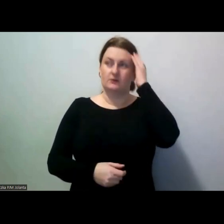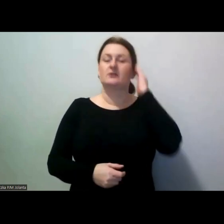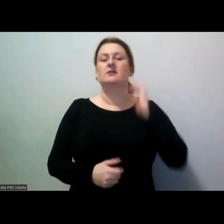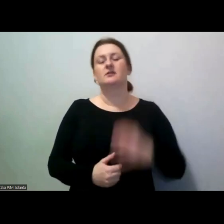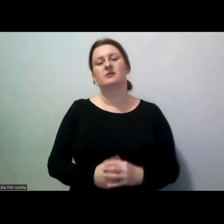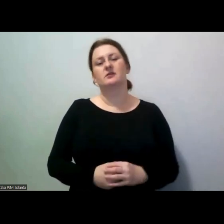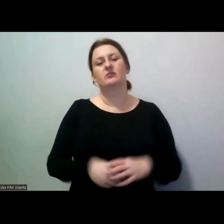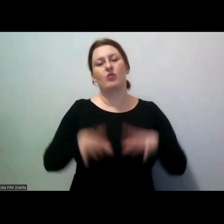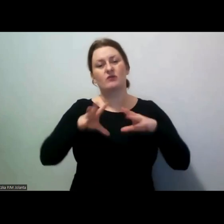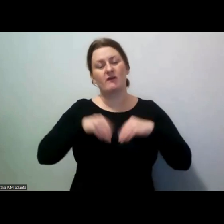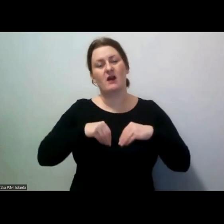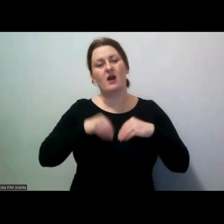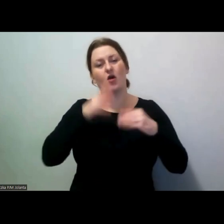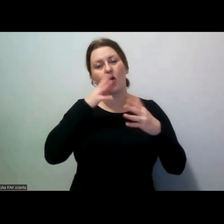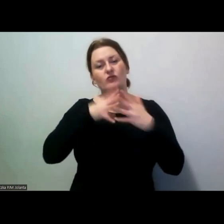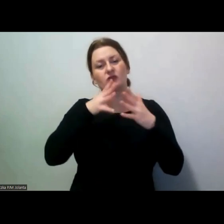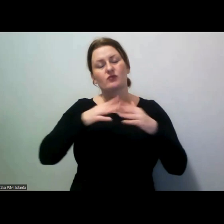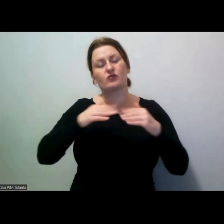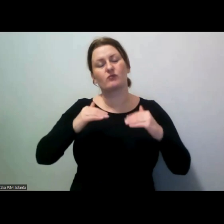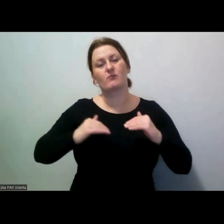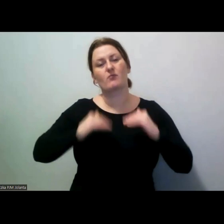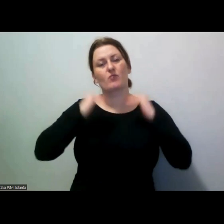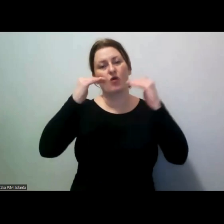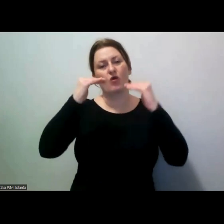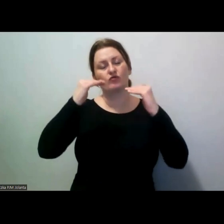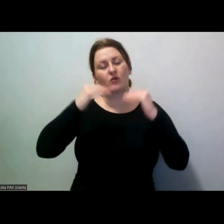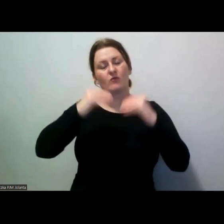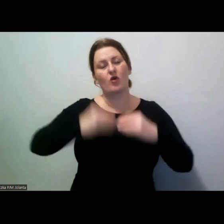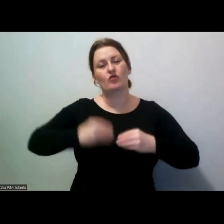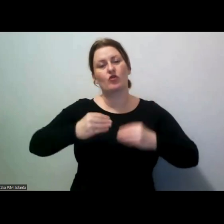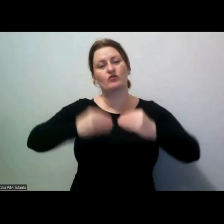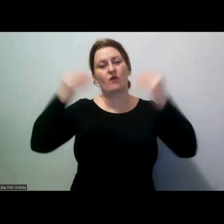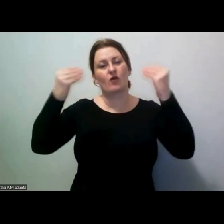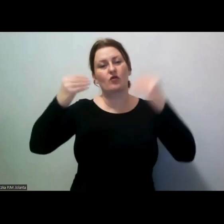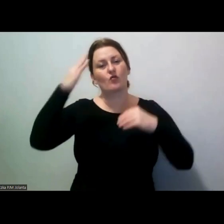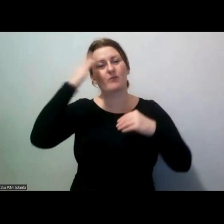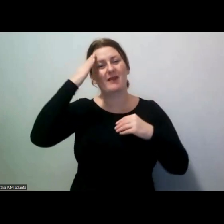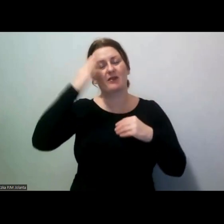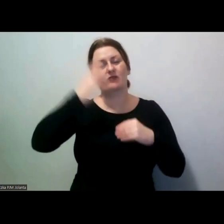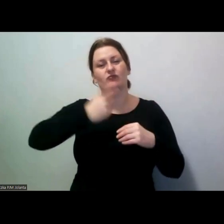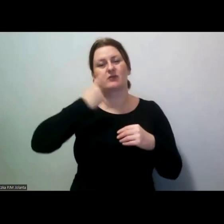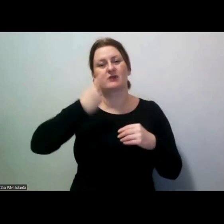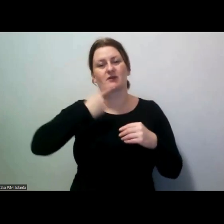pozwalają ocenić poziom rozwoju umiejętności językowych? Takie pytanie od pani Elżbiety.